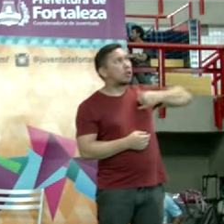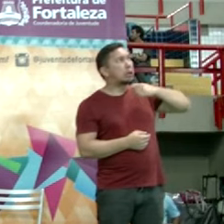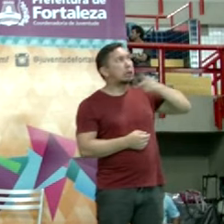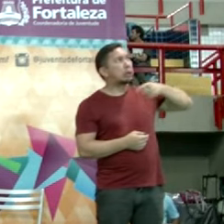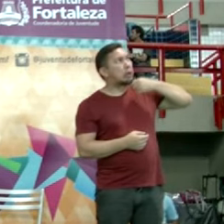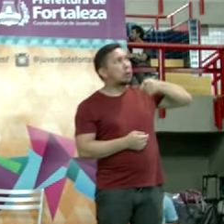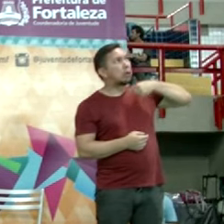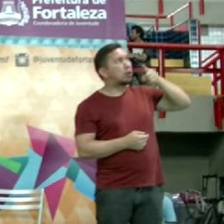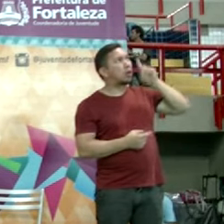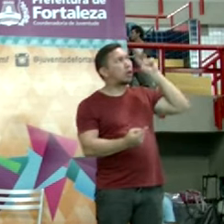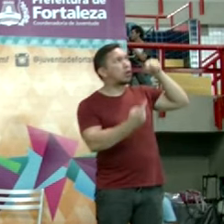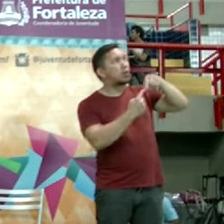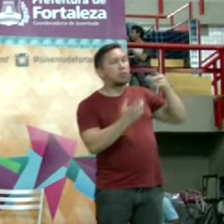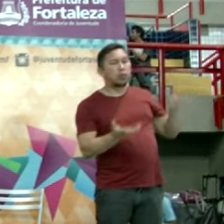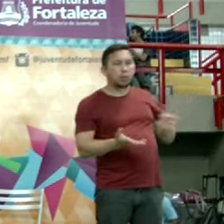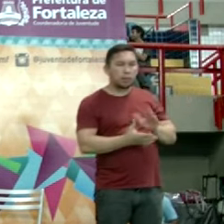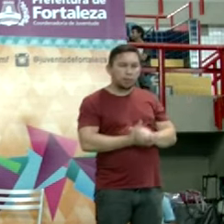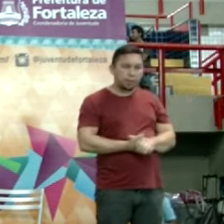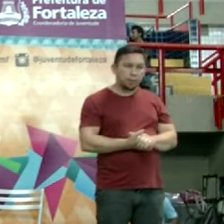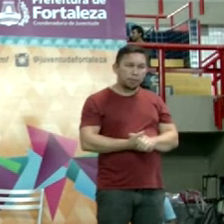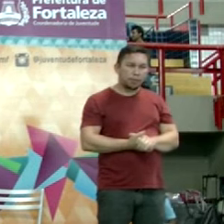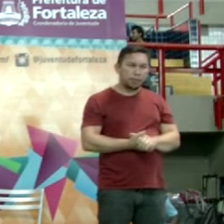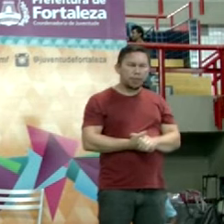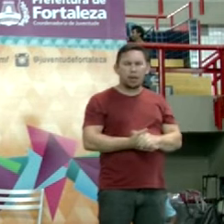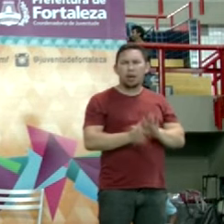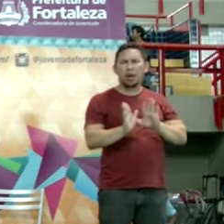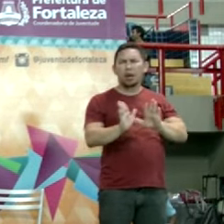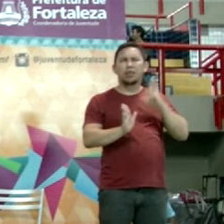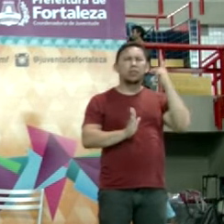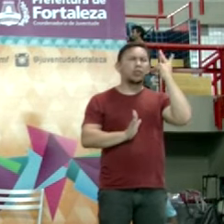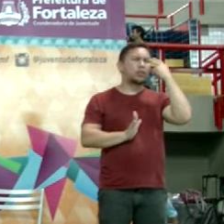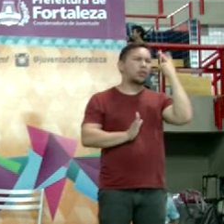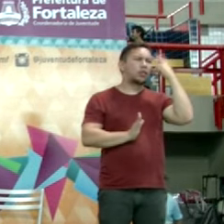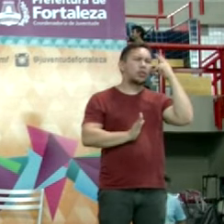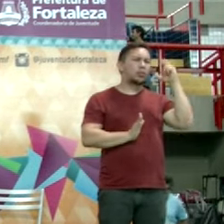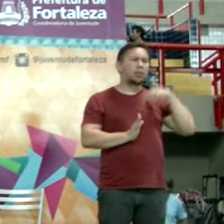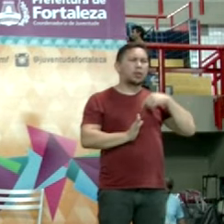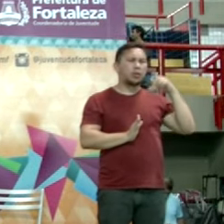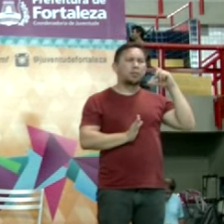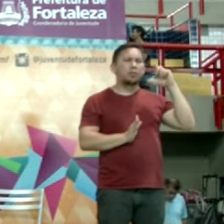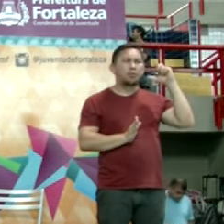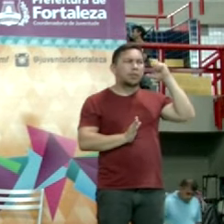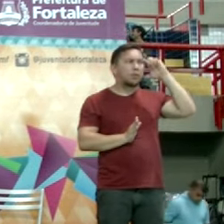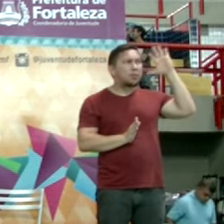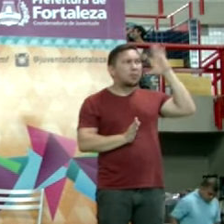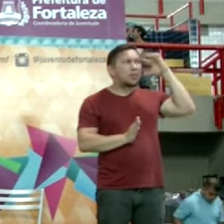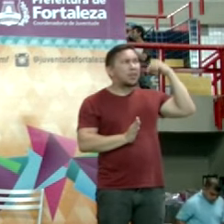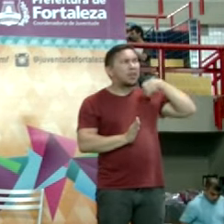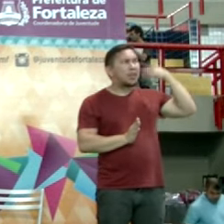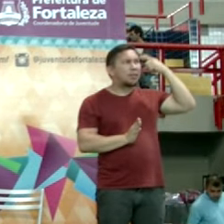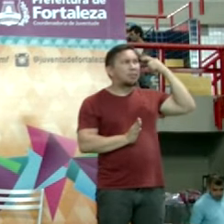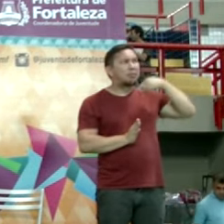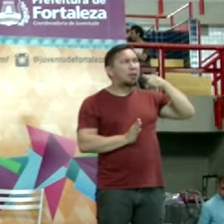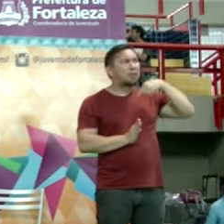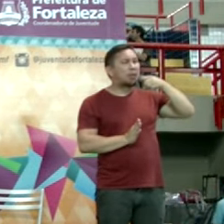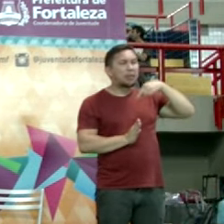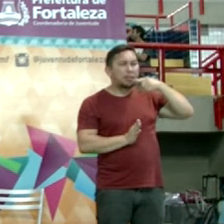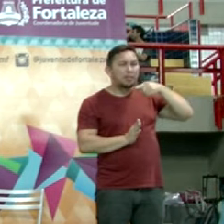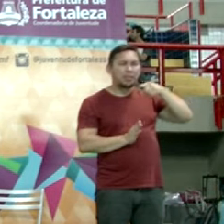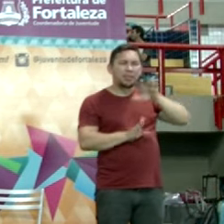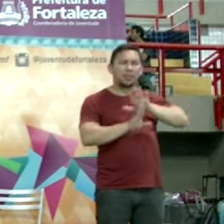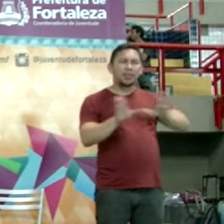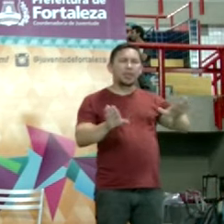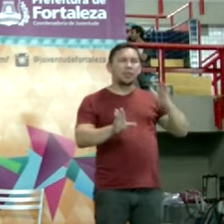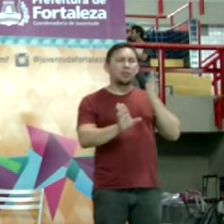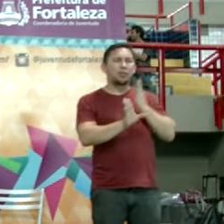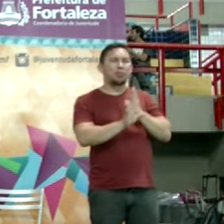conseguir atingir o seu objetivo? Gente, isso aqui é uma coisa muito comum. Muito comum. Deixa eu falar uma coisa para vocês. Todo ser humano, ele vive